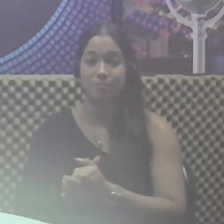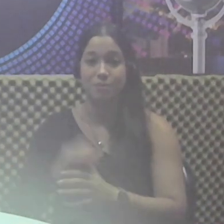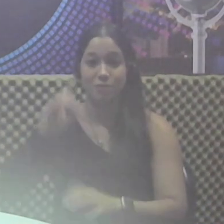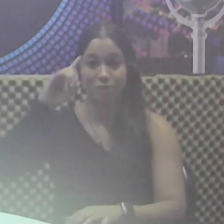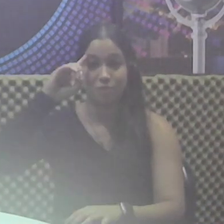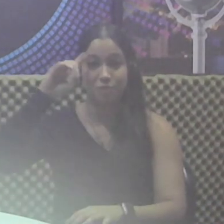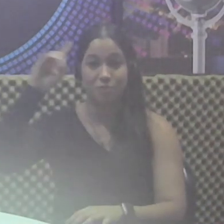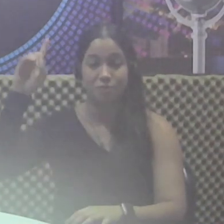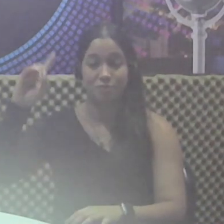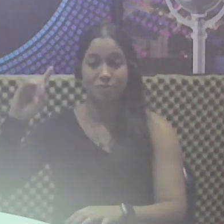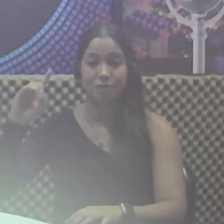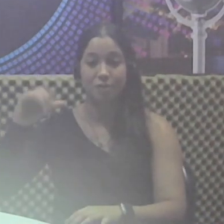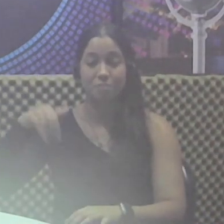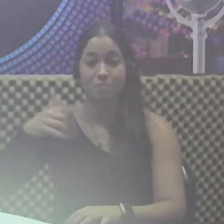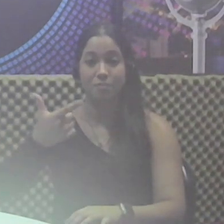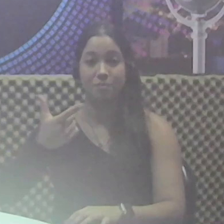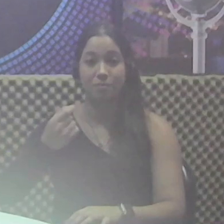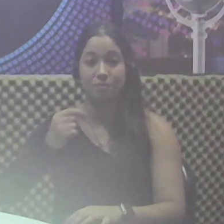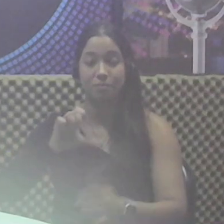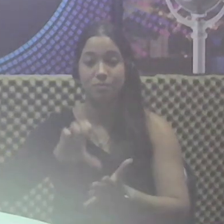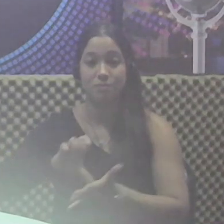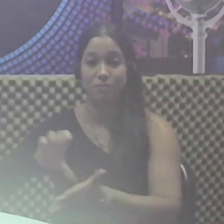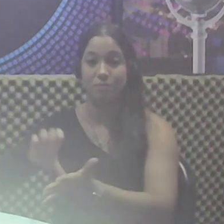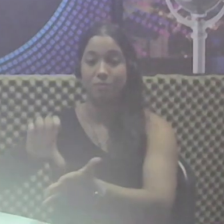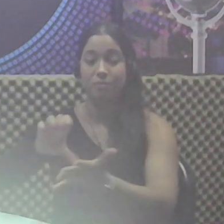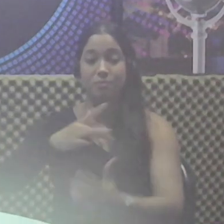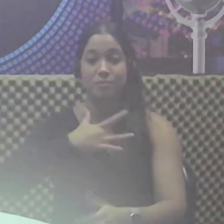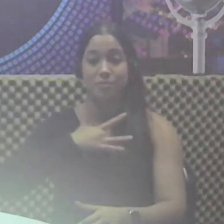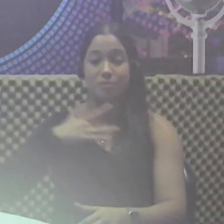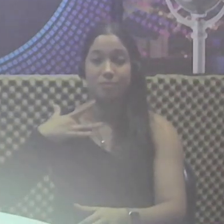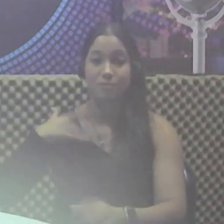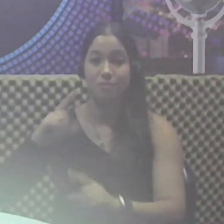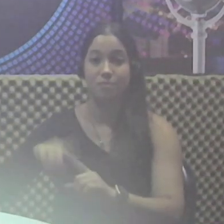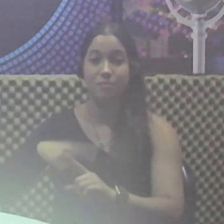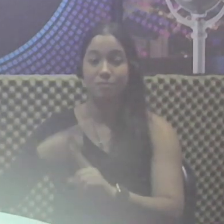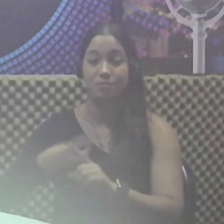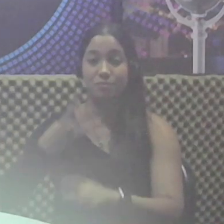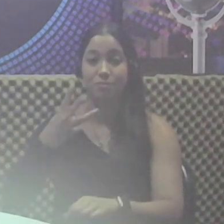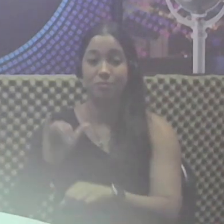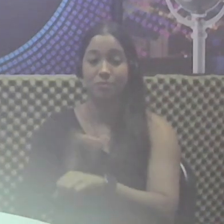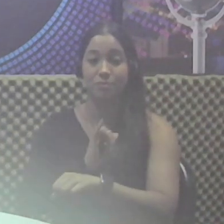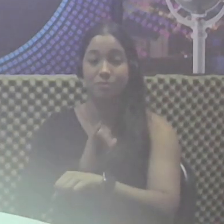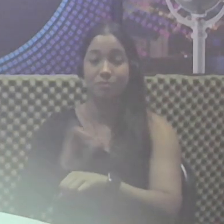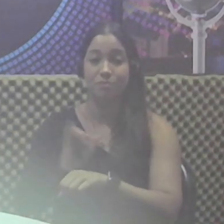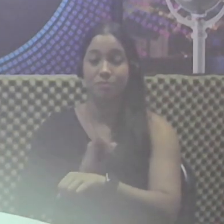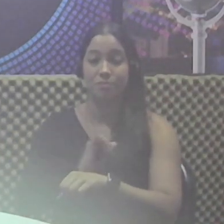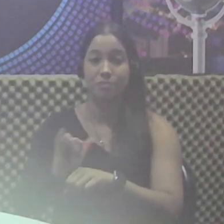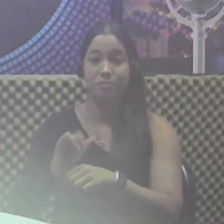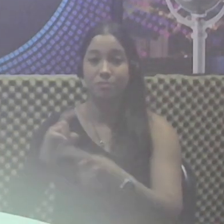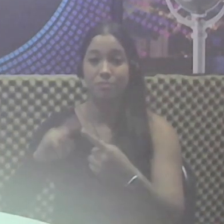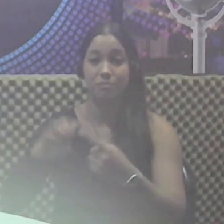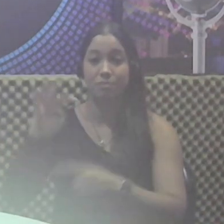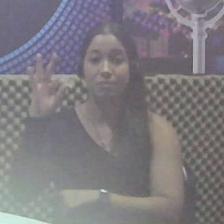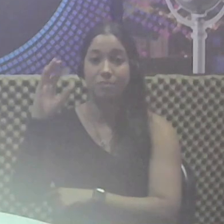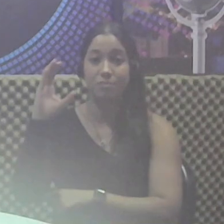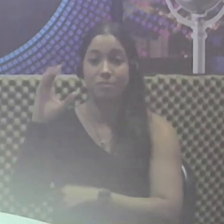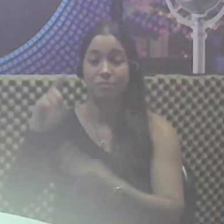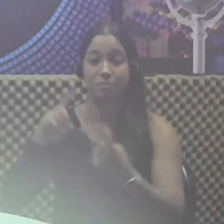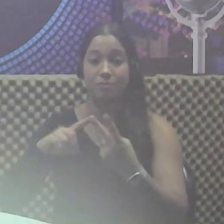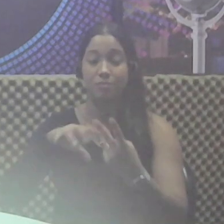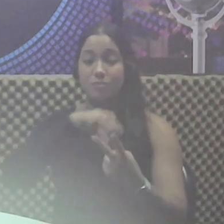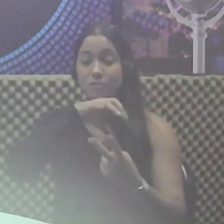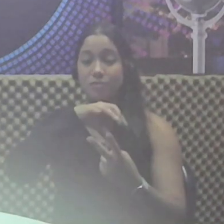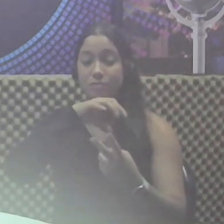será realizado em mais de 20 postos de saúde e em 3 pontos estratégicos: Terminal Central, Parque do